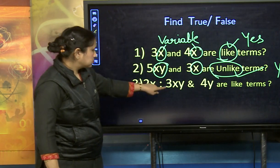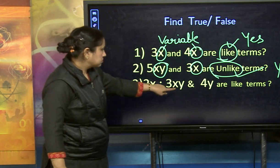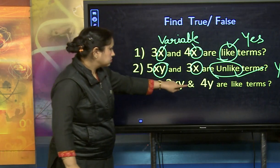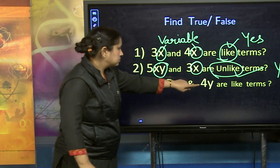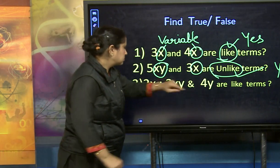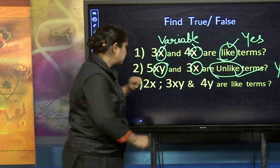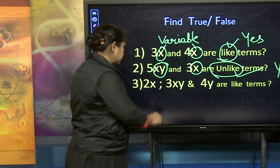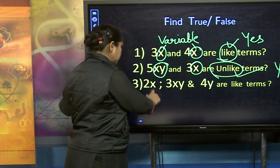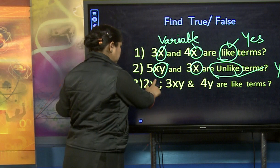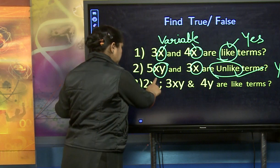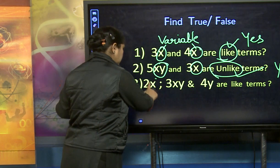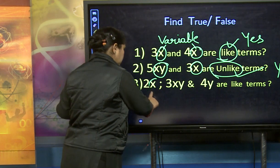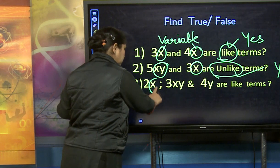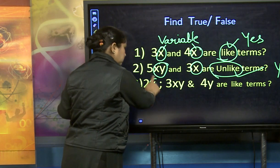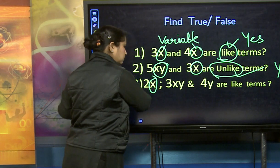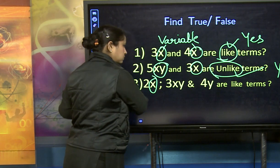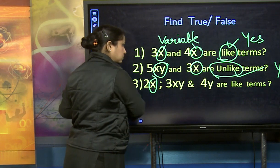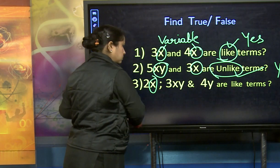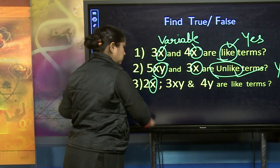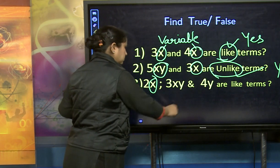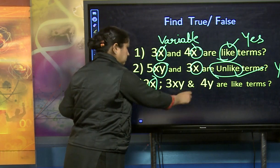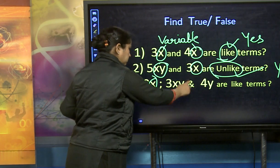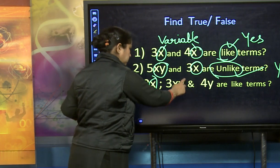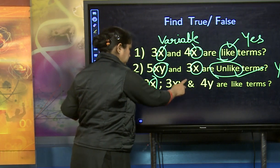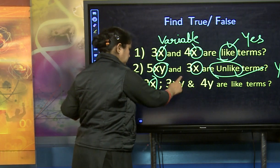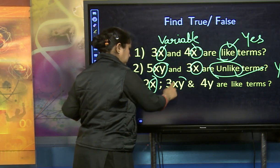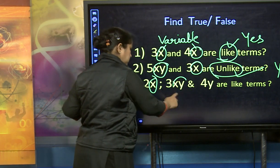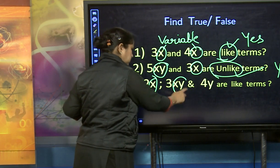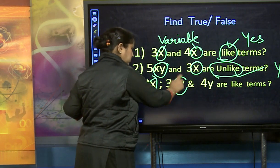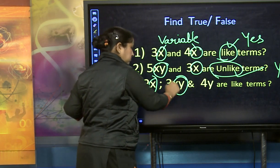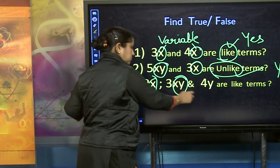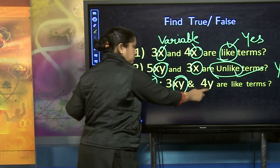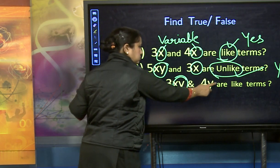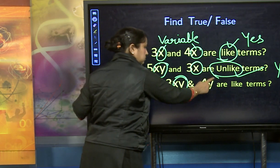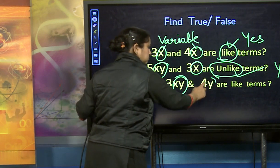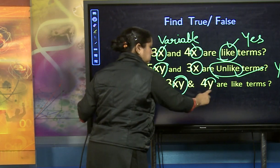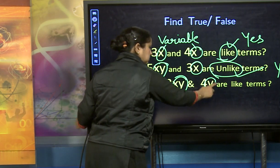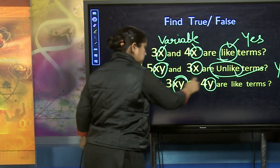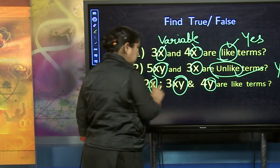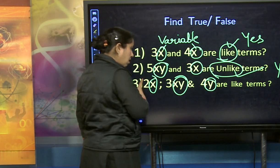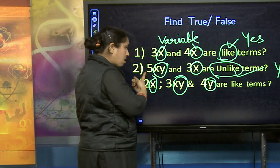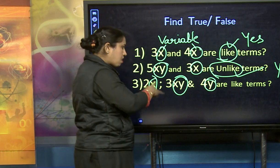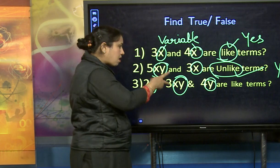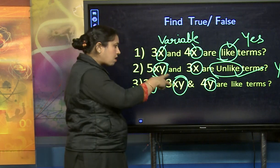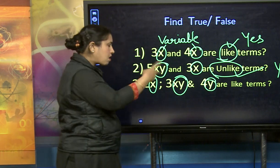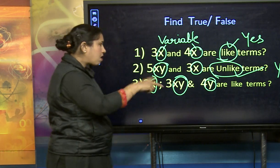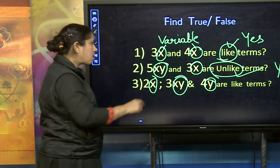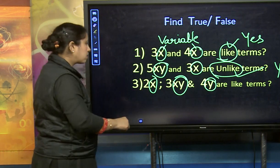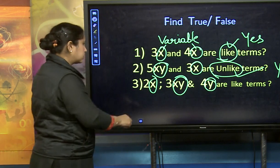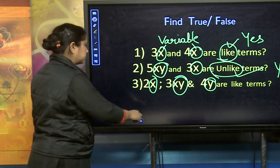है अब इसमें देखिए एक्स वेरिएबल है यह एक्स्ट्रा है और यह वाली है तो यह तीनों ही अलग है